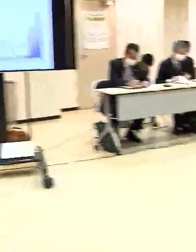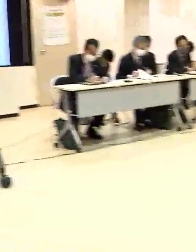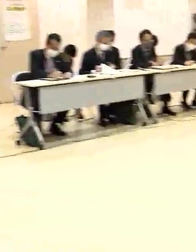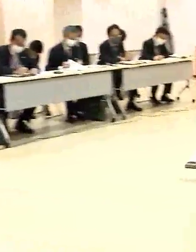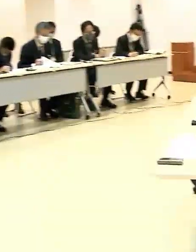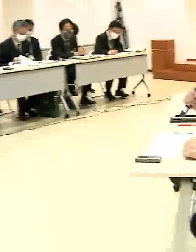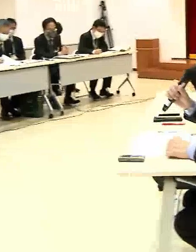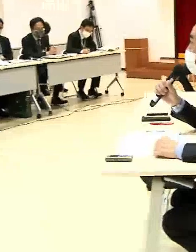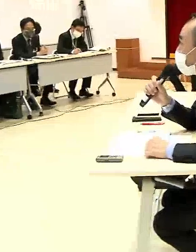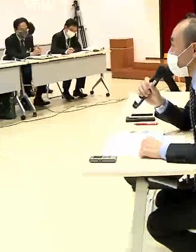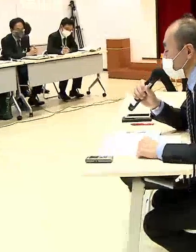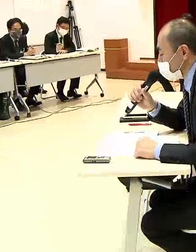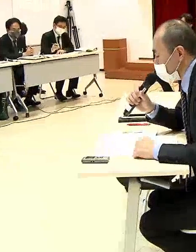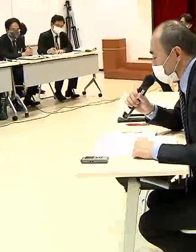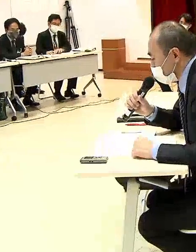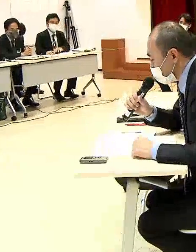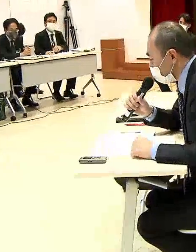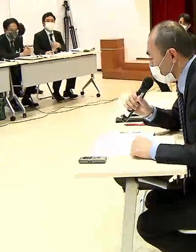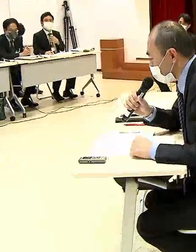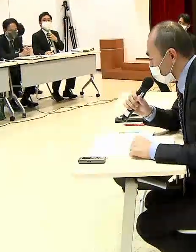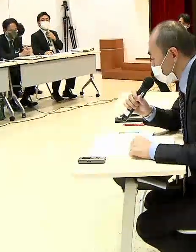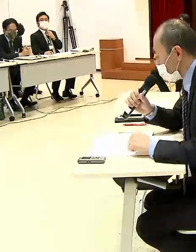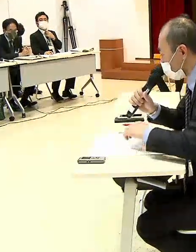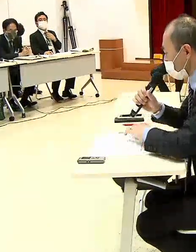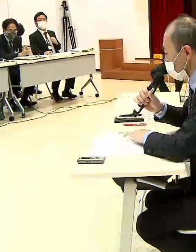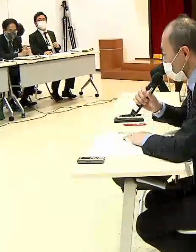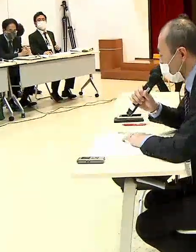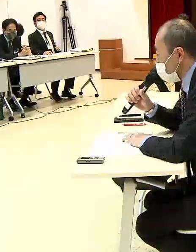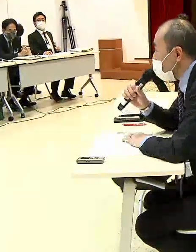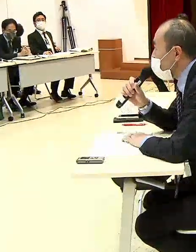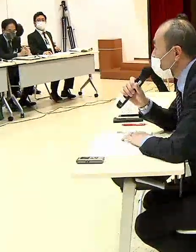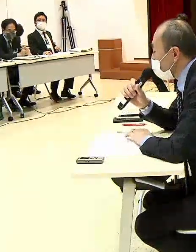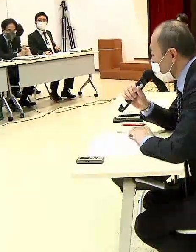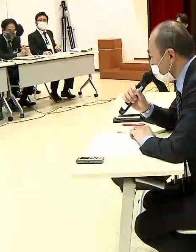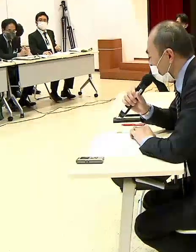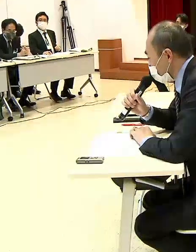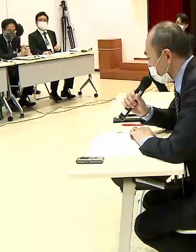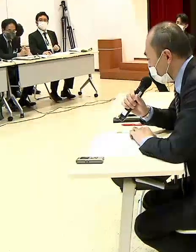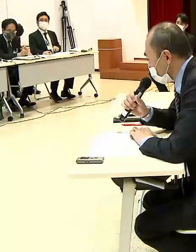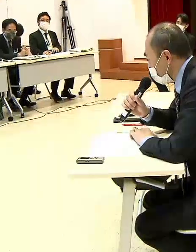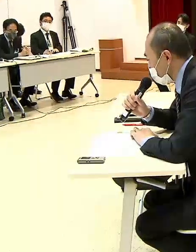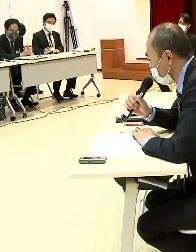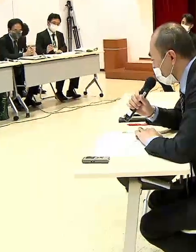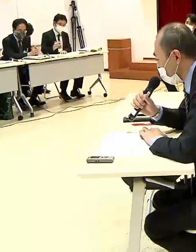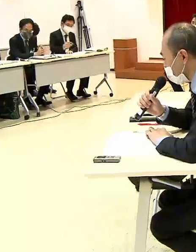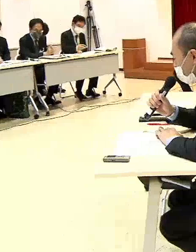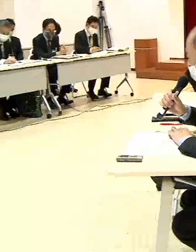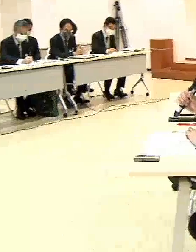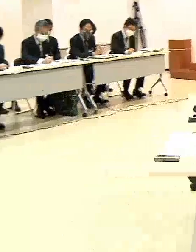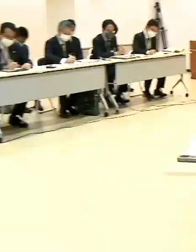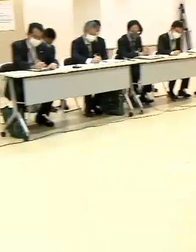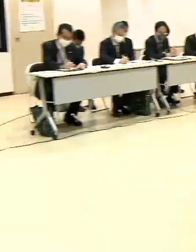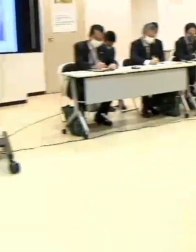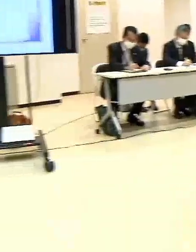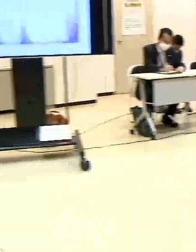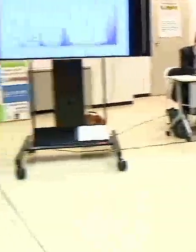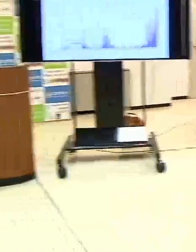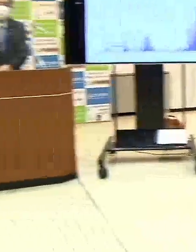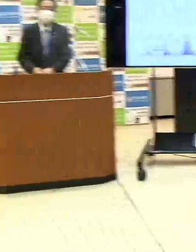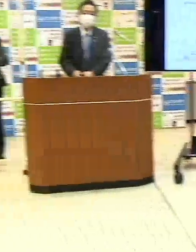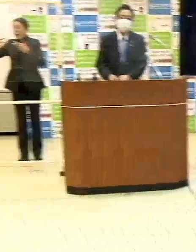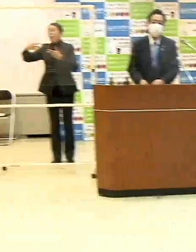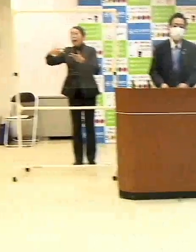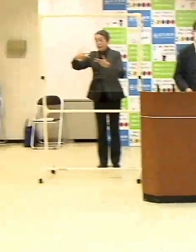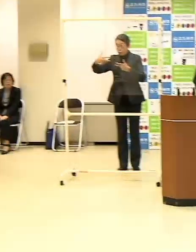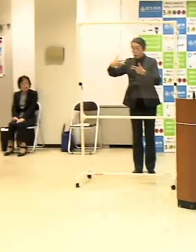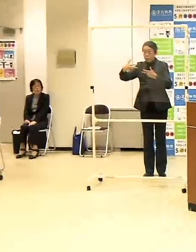会議の冒頭あいさつでもう少しられちゃったんですけれども人職員の方々のワークなどどこへ着い